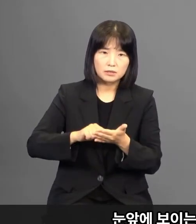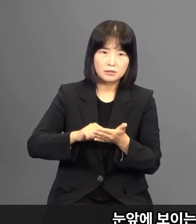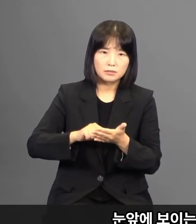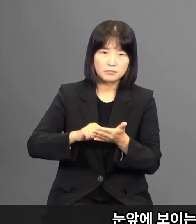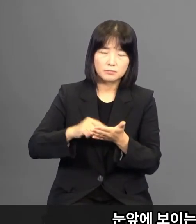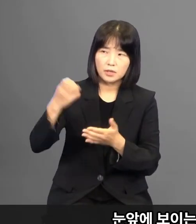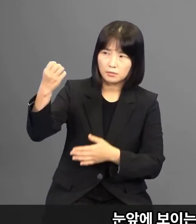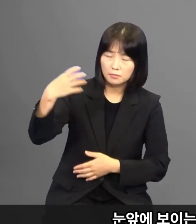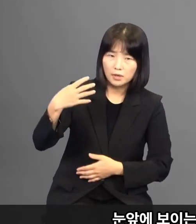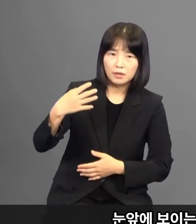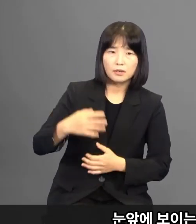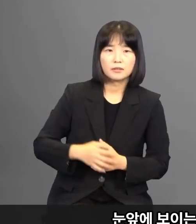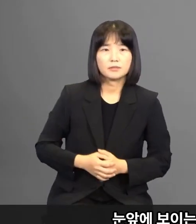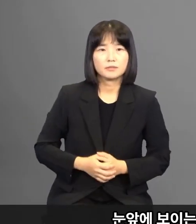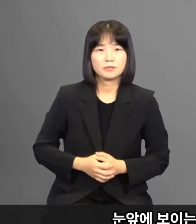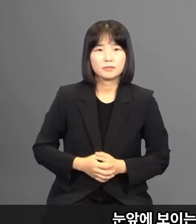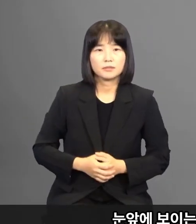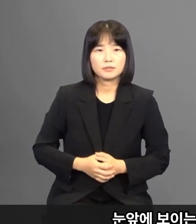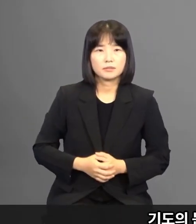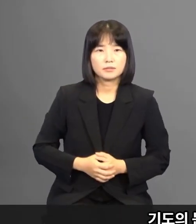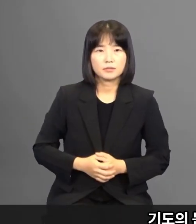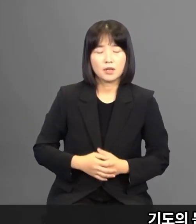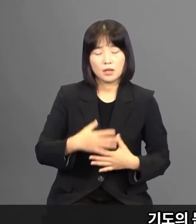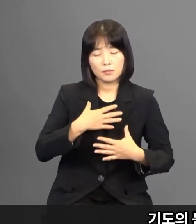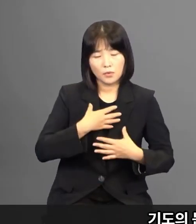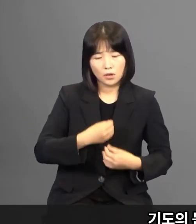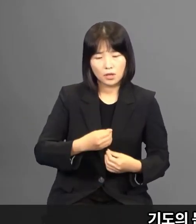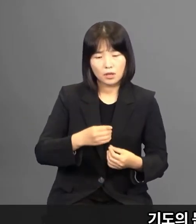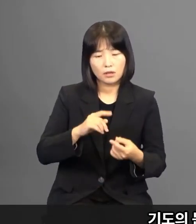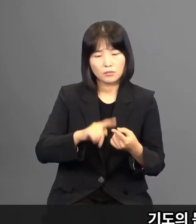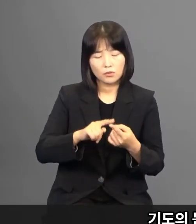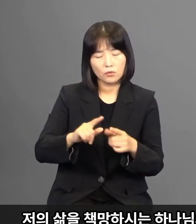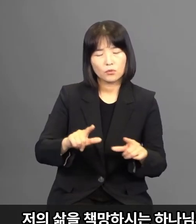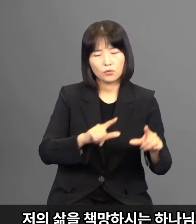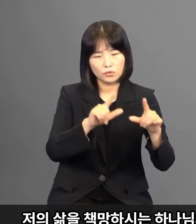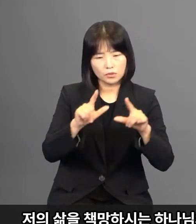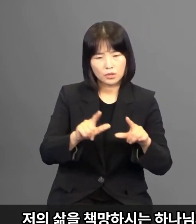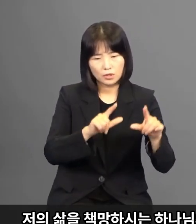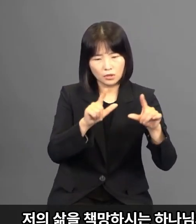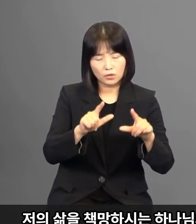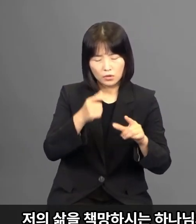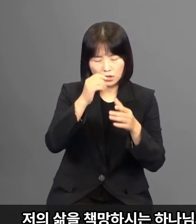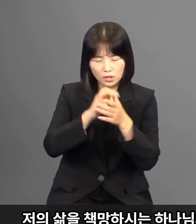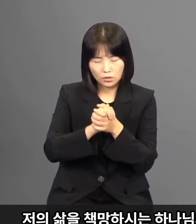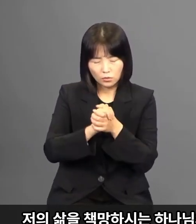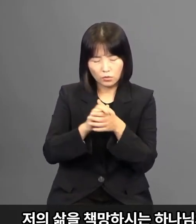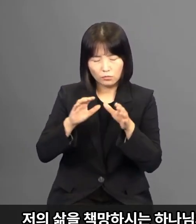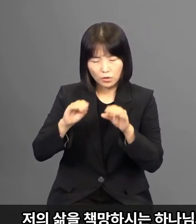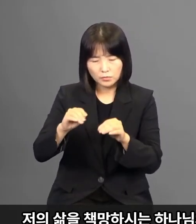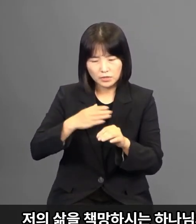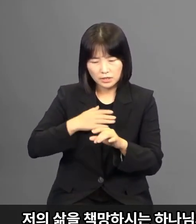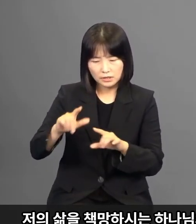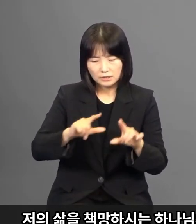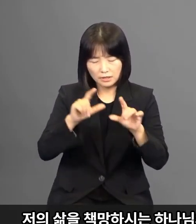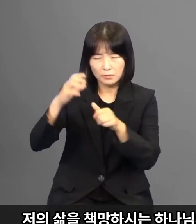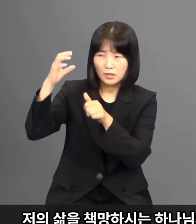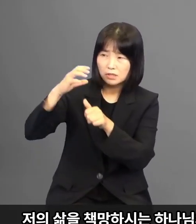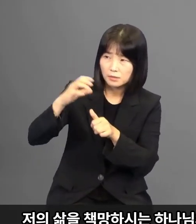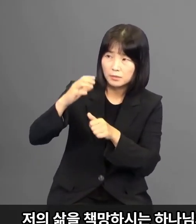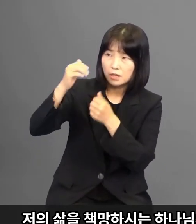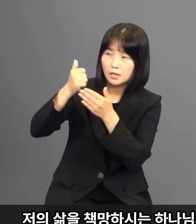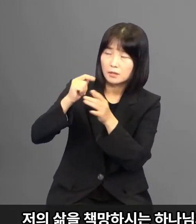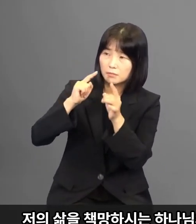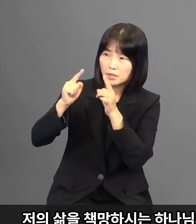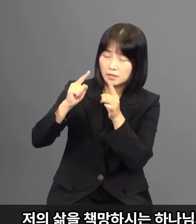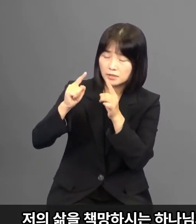눈앞에 보이는 현실의 편안함에 안주하며 기도의 눈물을 멈추고 살았던 저의 삶을 책망하시는 하나님의 말씀 앞에 서서